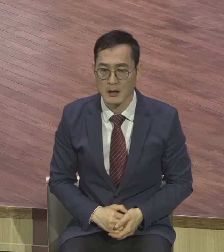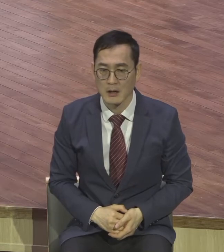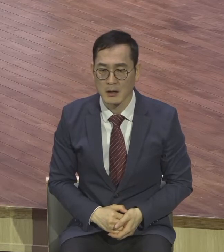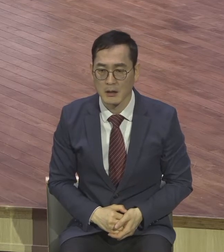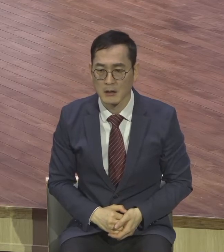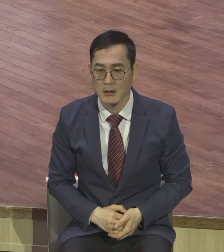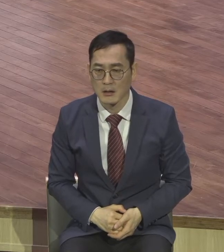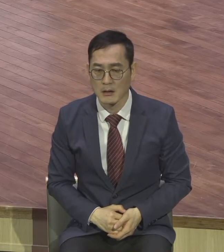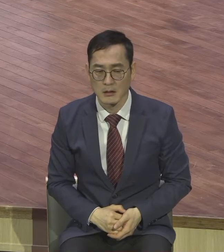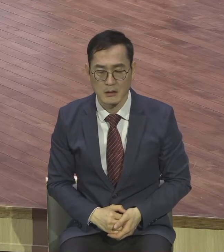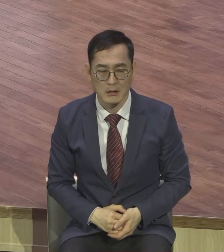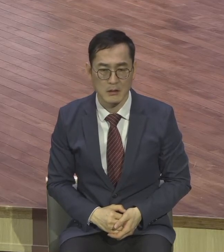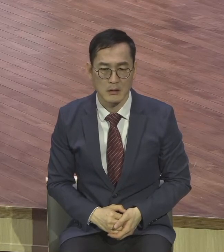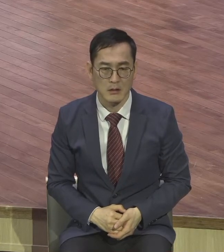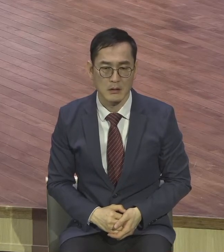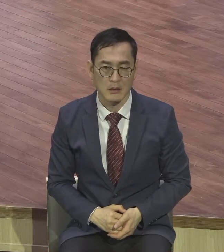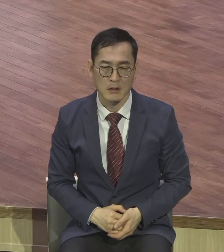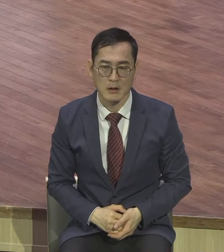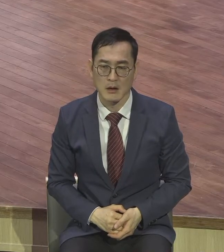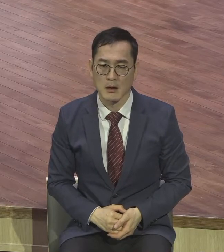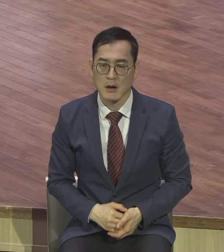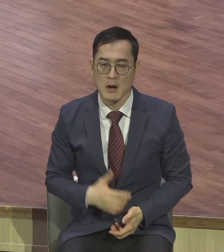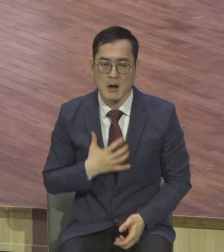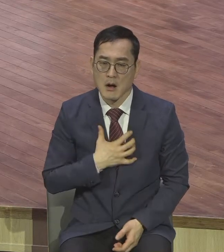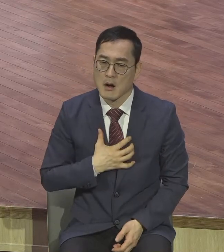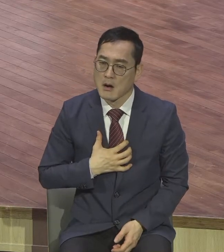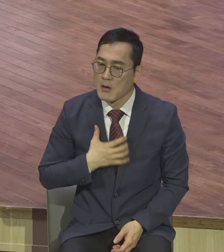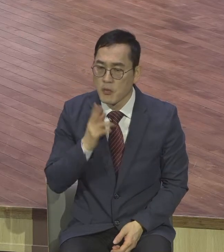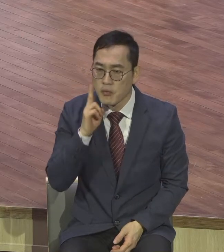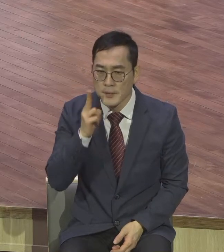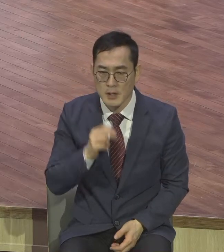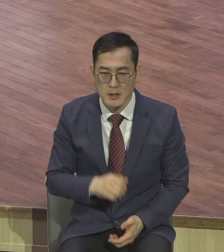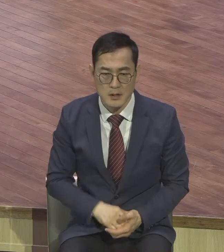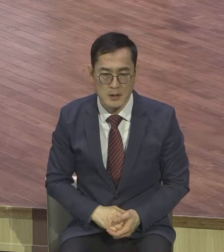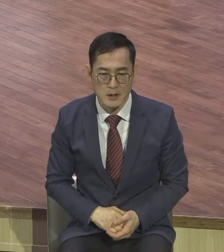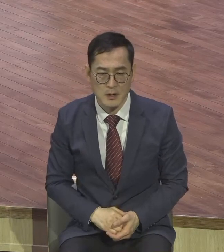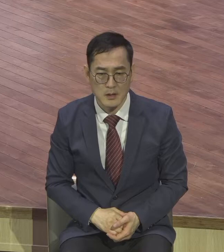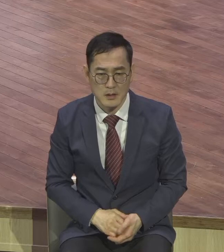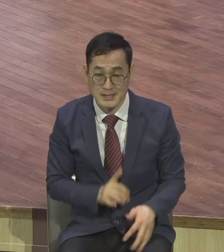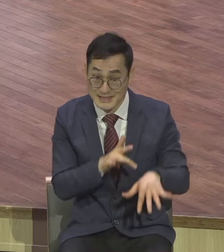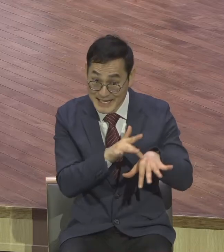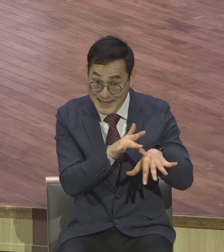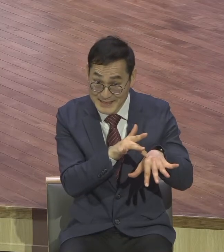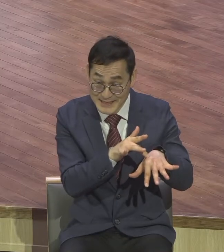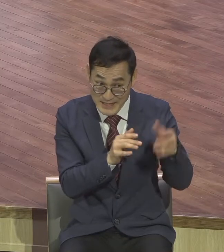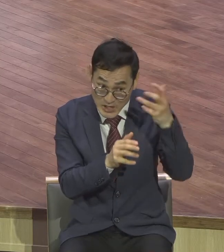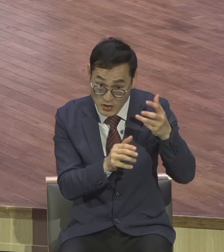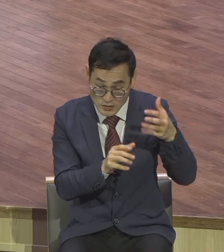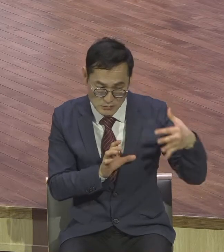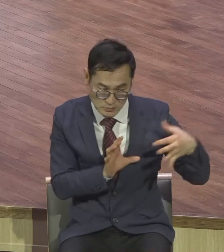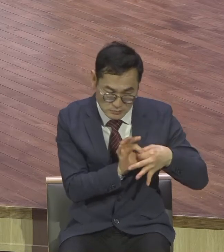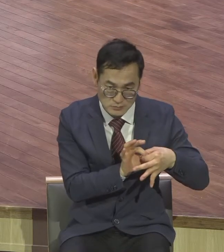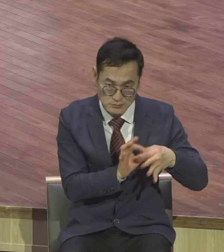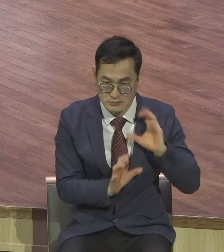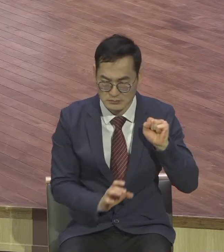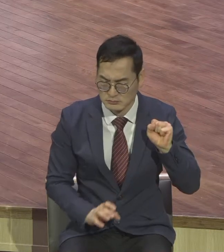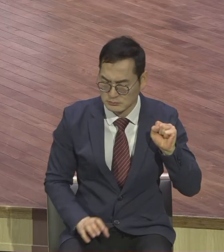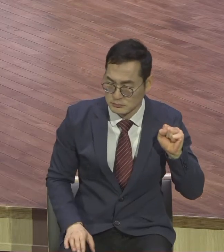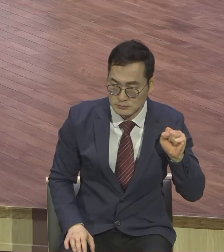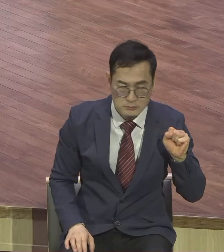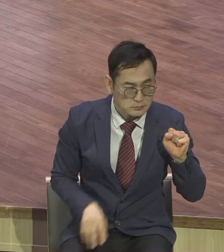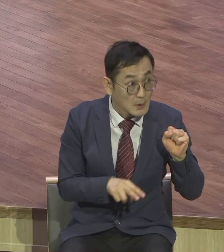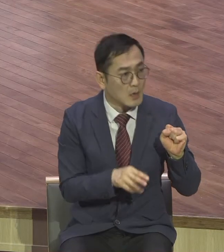사람들이 감당 못해요 이거는 성경에만 말하고 있습니다 사단과 악한 영들의 역사 이게